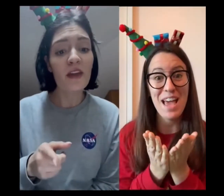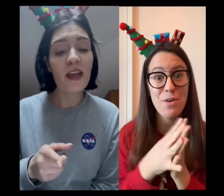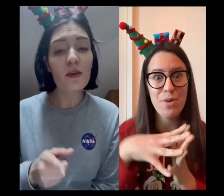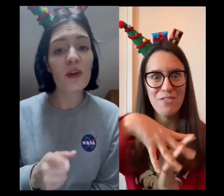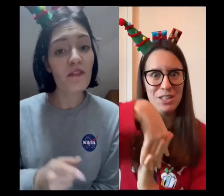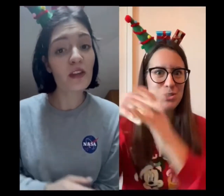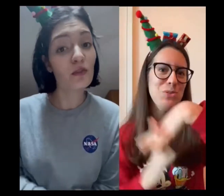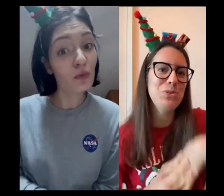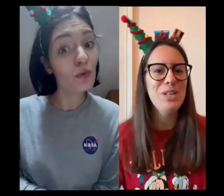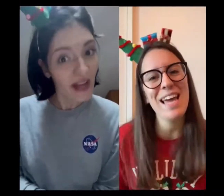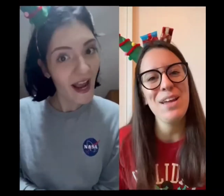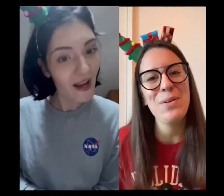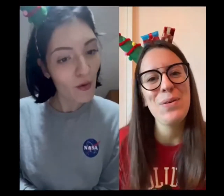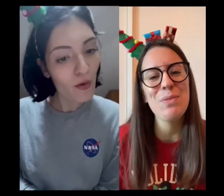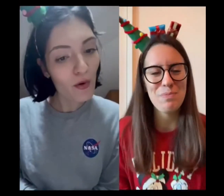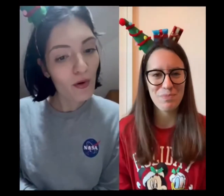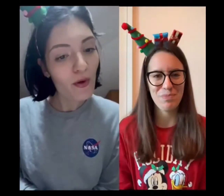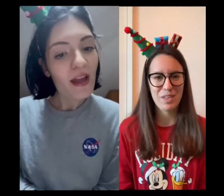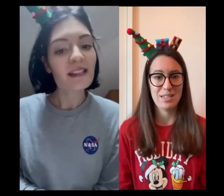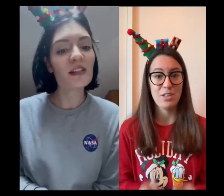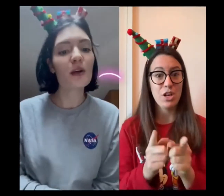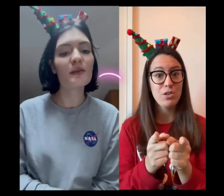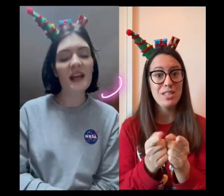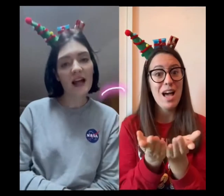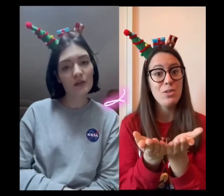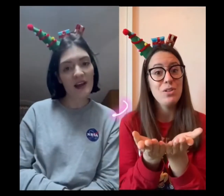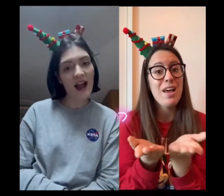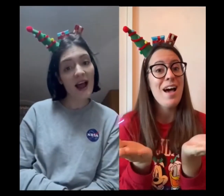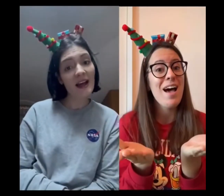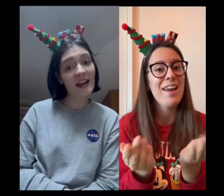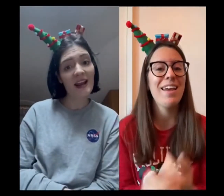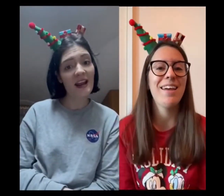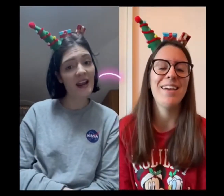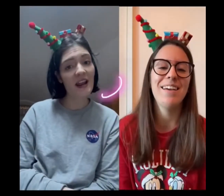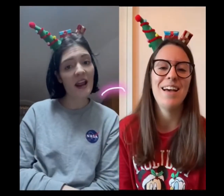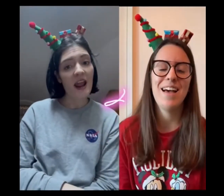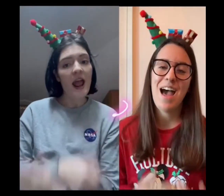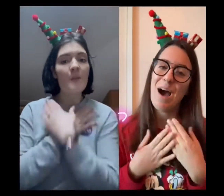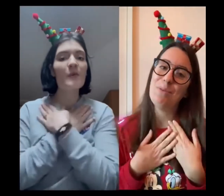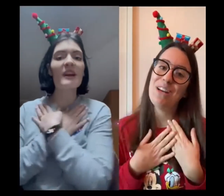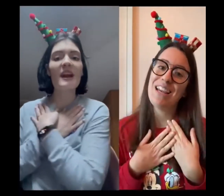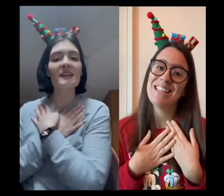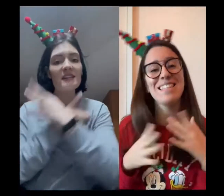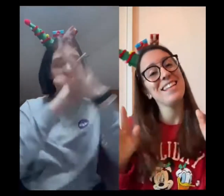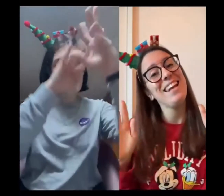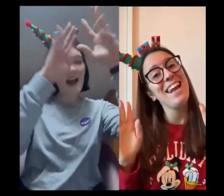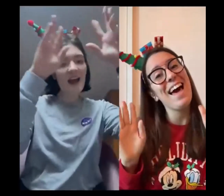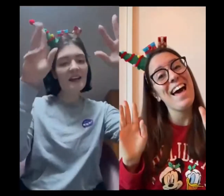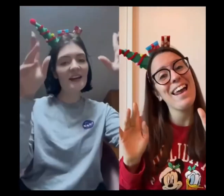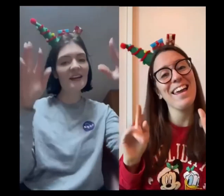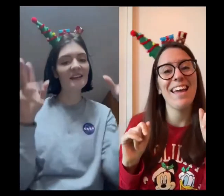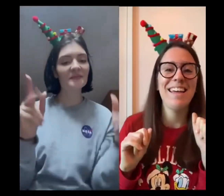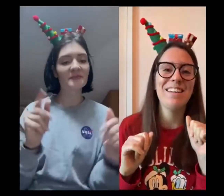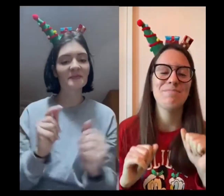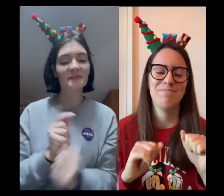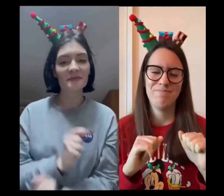Vero un avventuriero, sai già cosa donare, amore stellare.